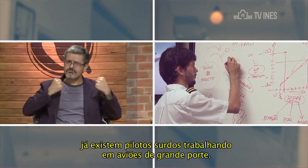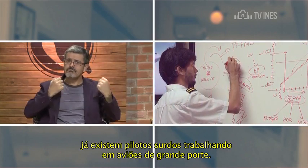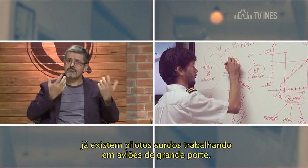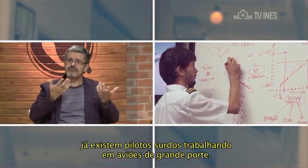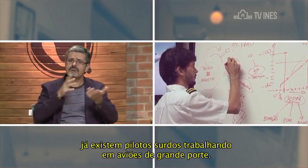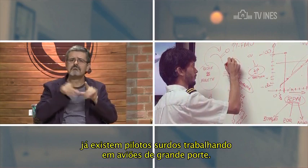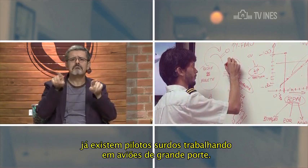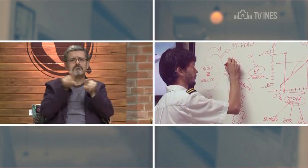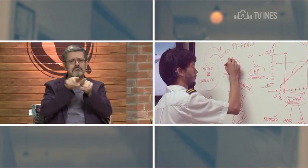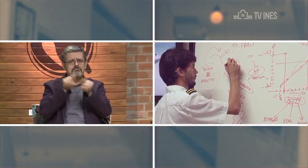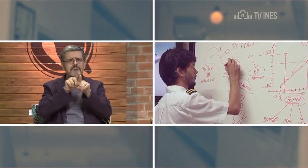porte